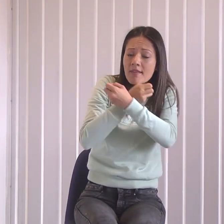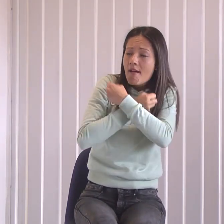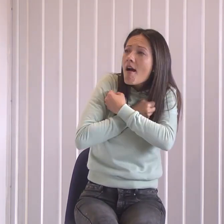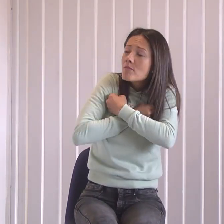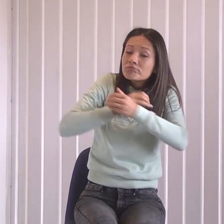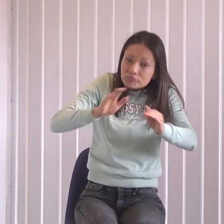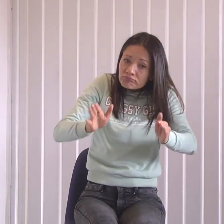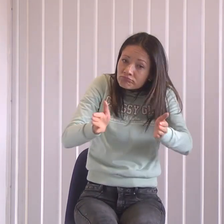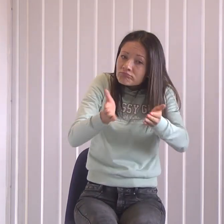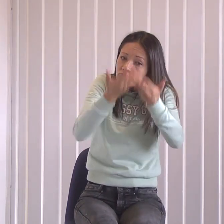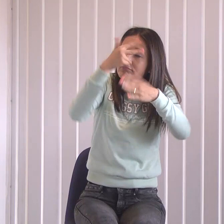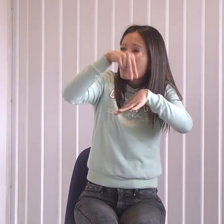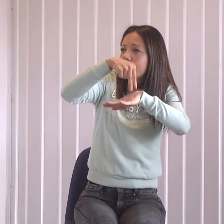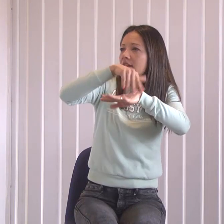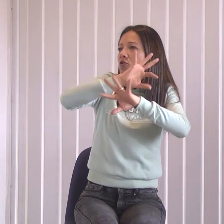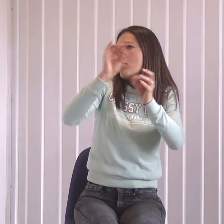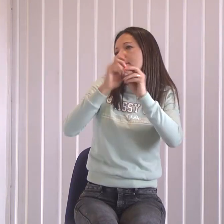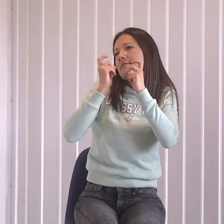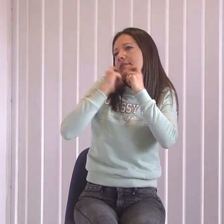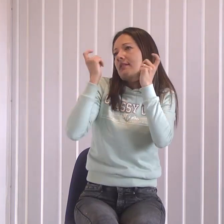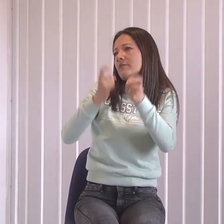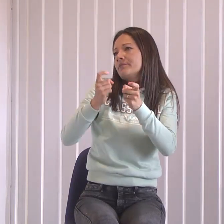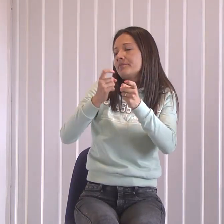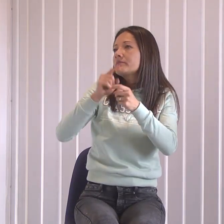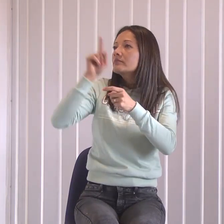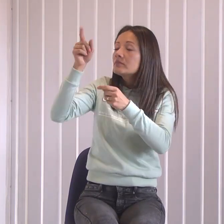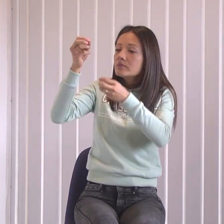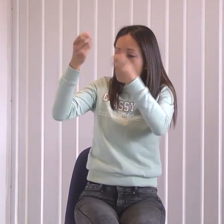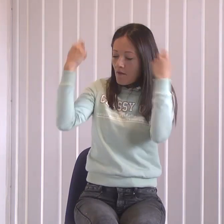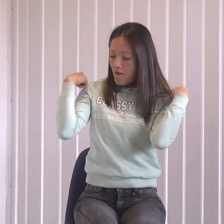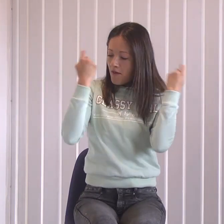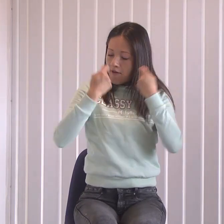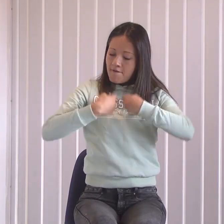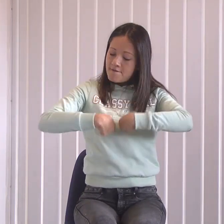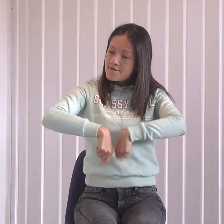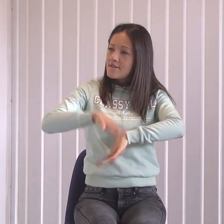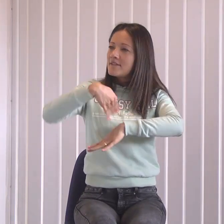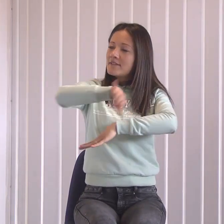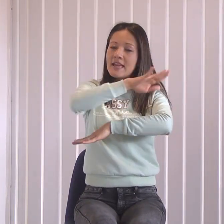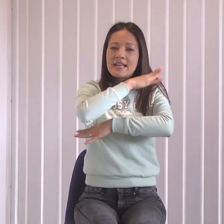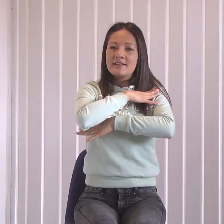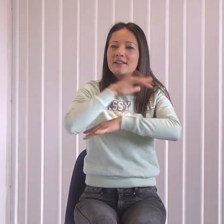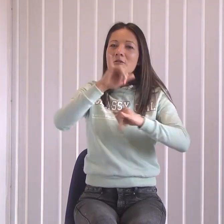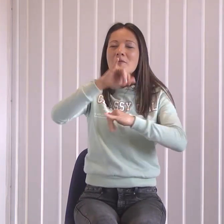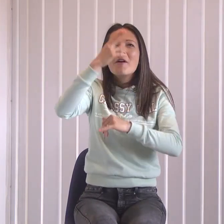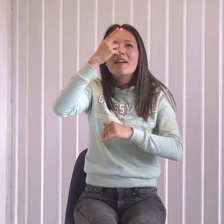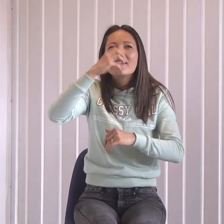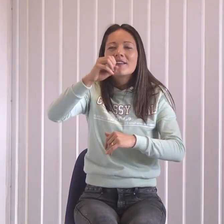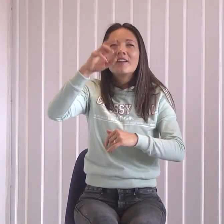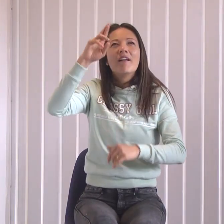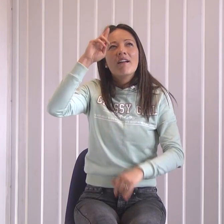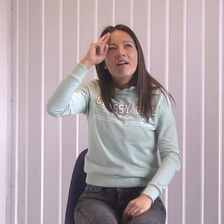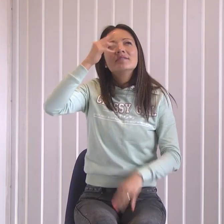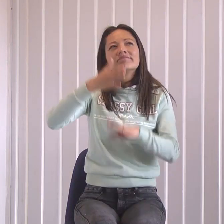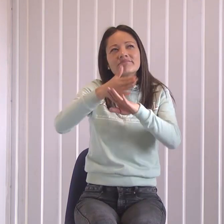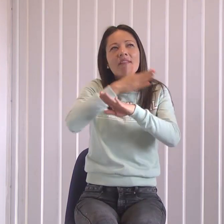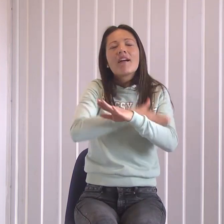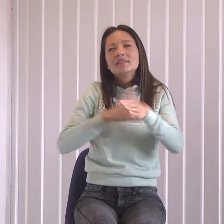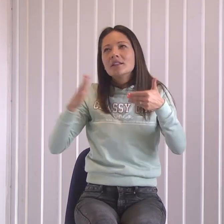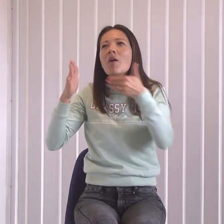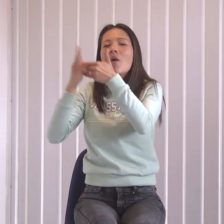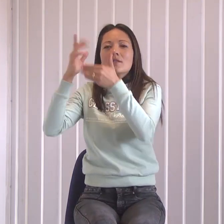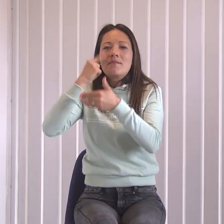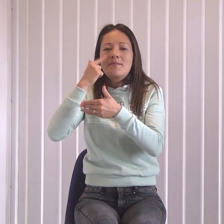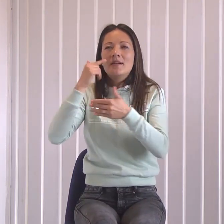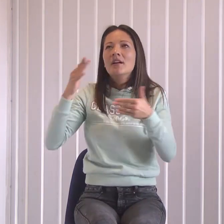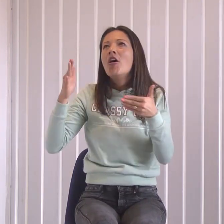que nos levantemos y que no pequemos más. Y tú eres quien nos viste, que nosotros seamos como ese hijo que reconoce que había pecado contra su padre y